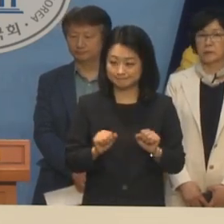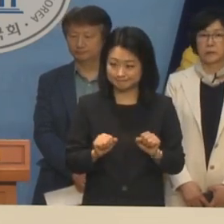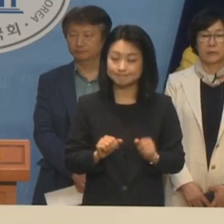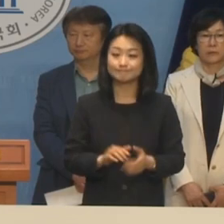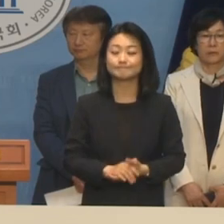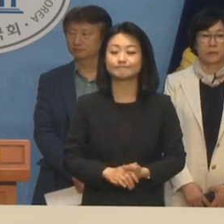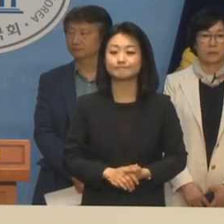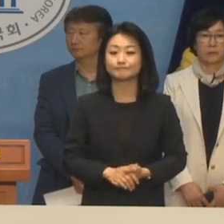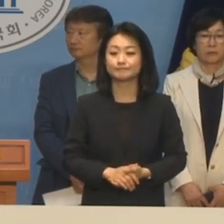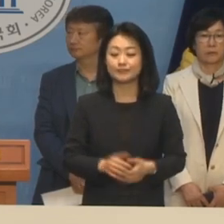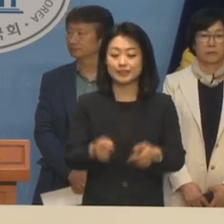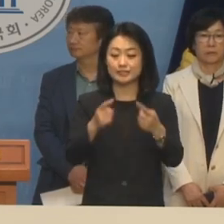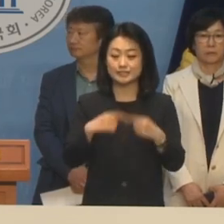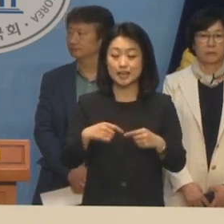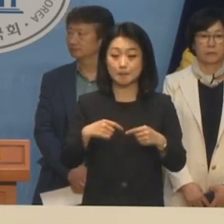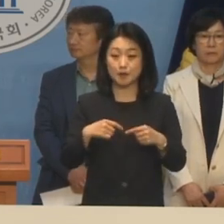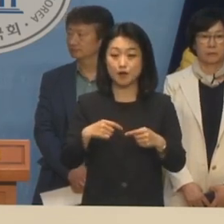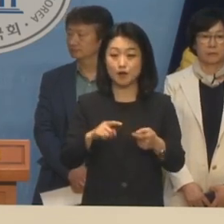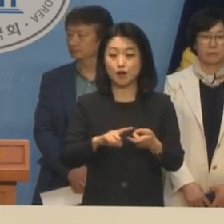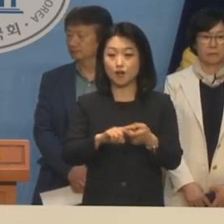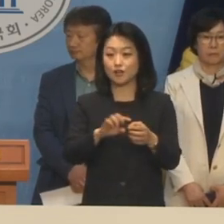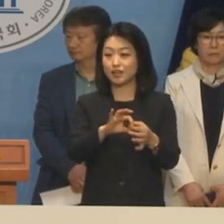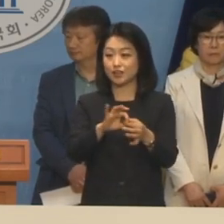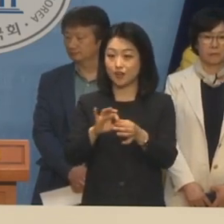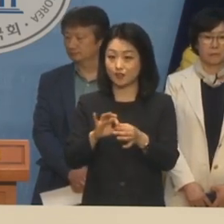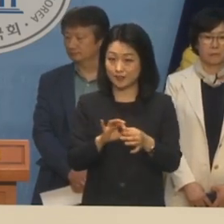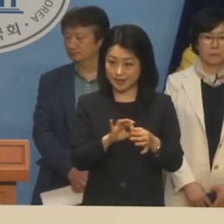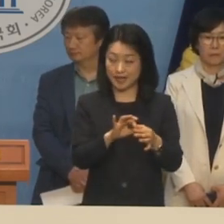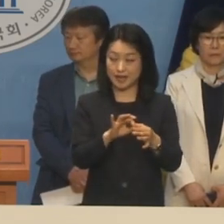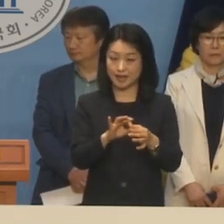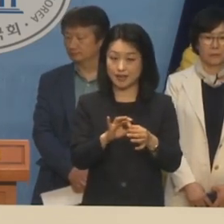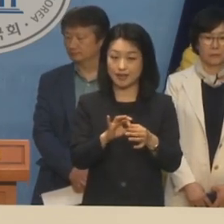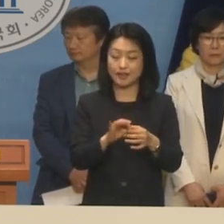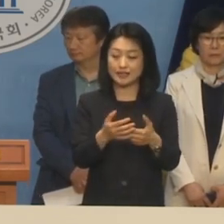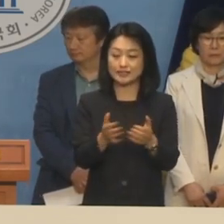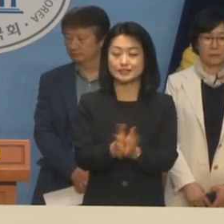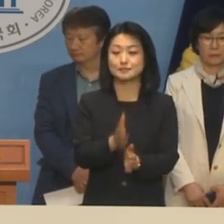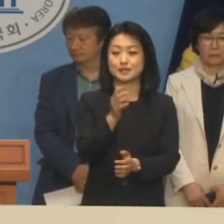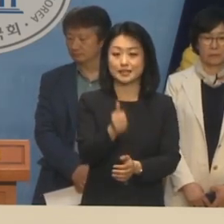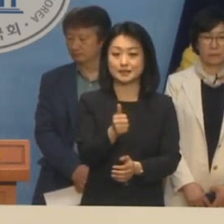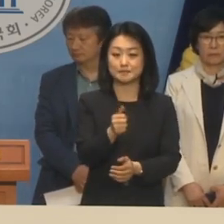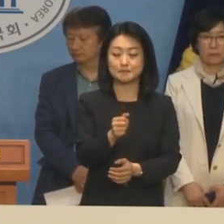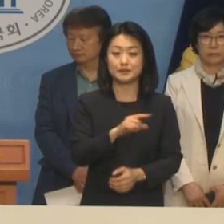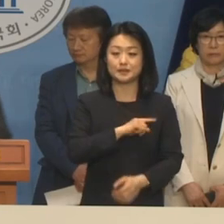네, 다음은 참여연대 민생희망본부 김주호 팀장님 발언해 주시겠습니다.